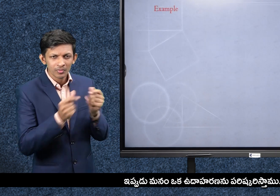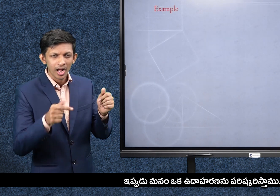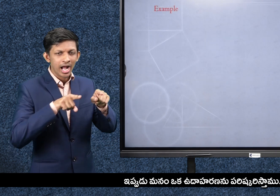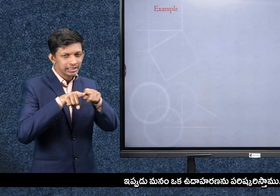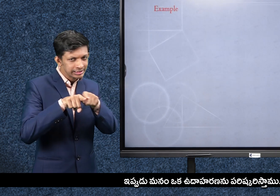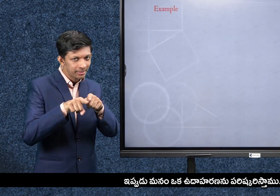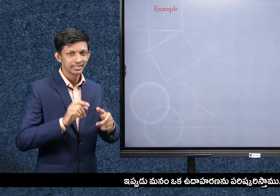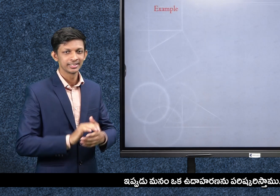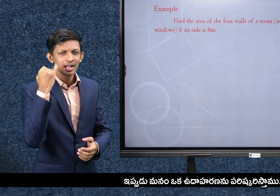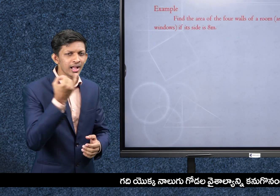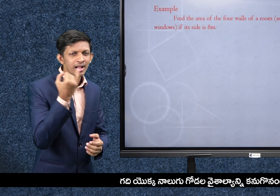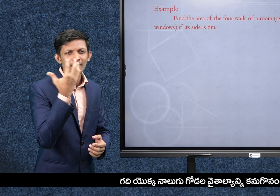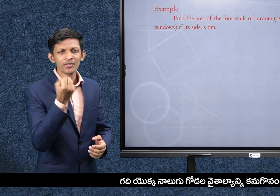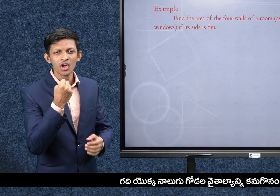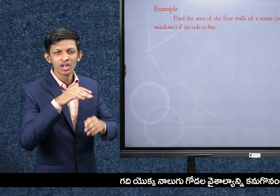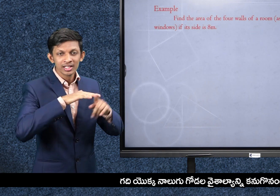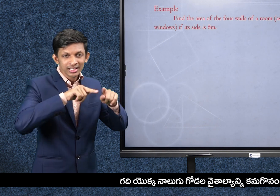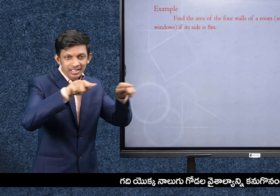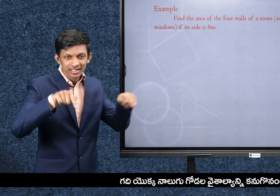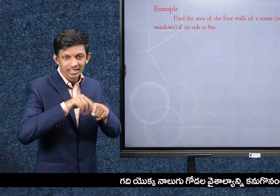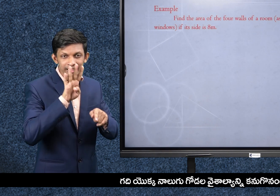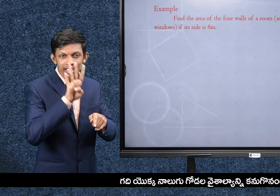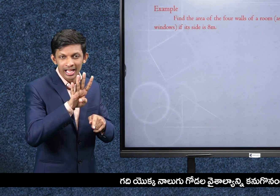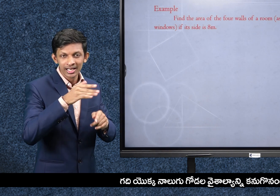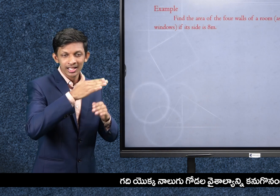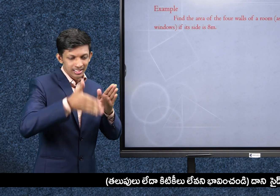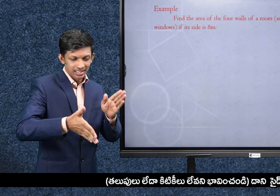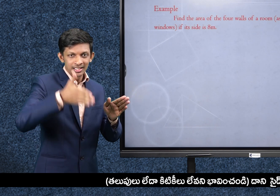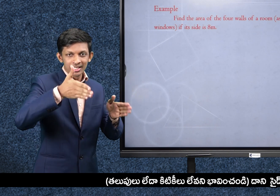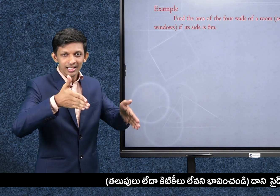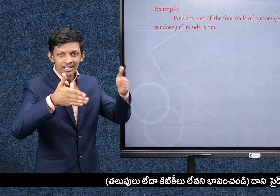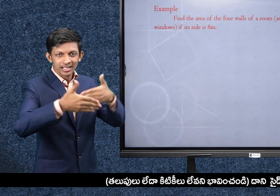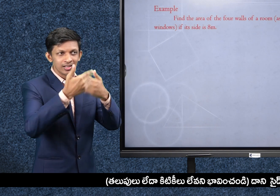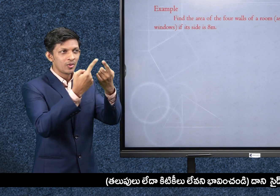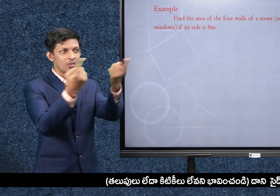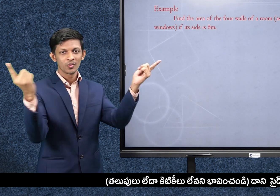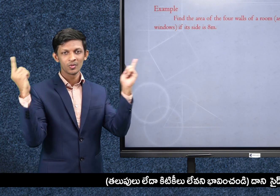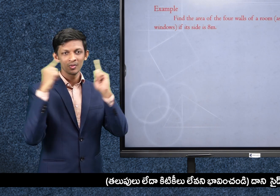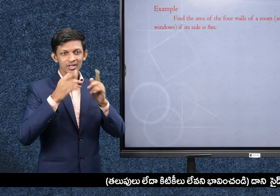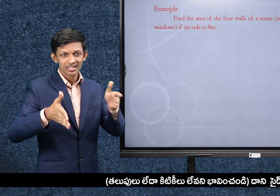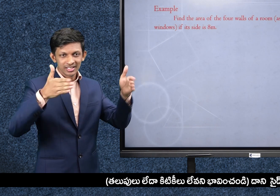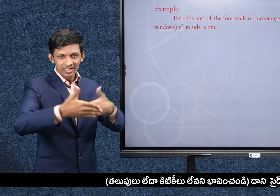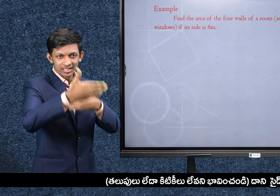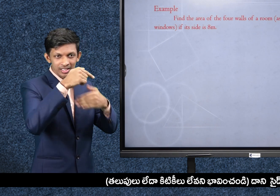పరీక్షిద్దాం. గది యొక్క 4 గోడల వైశాల్యాన్ని కనుగొనండి. తలుపులు లేదా కిటికీలు లేవని భావించండి. దాని